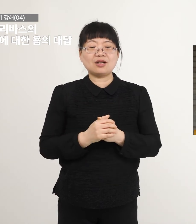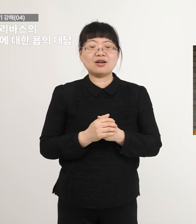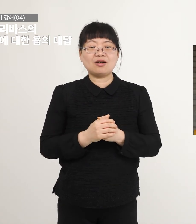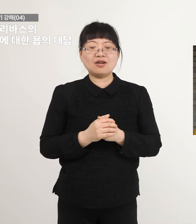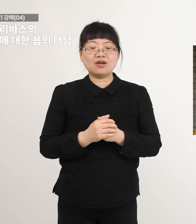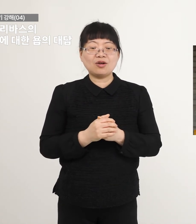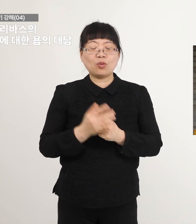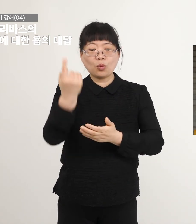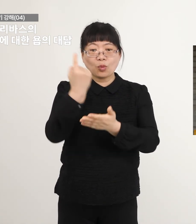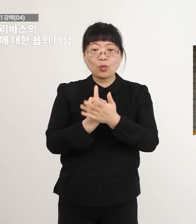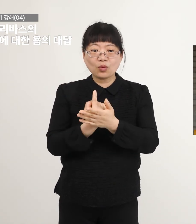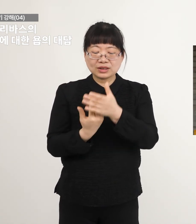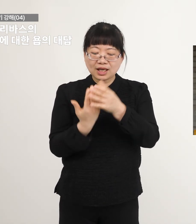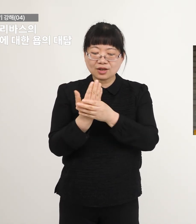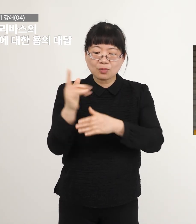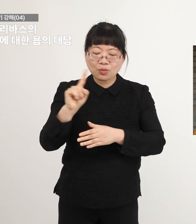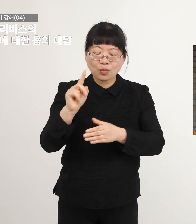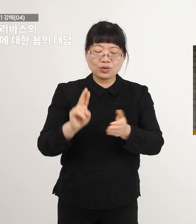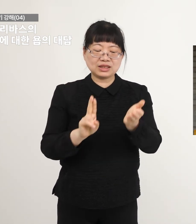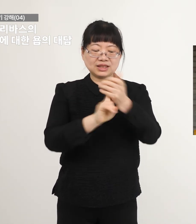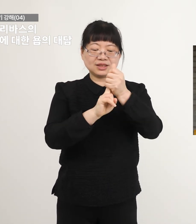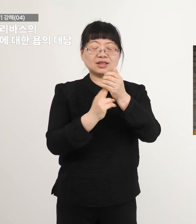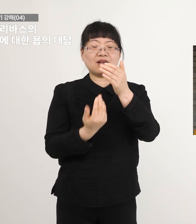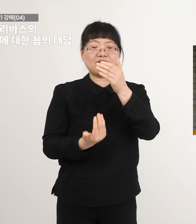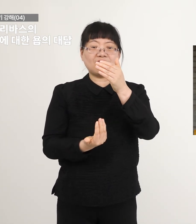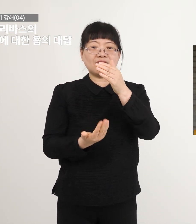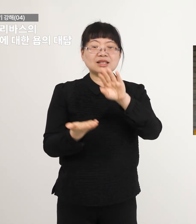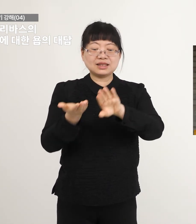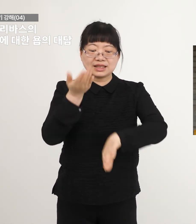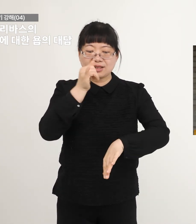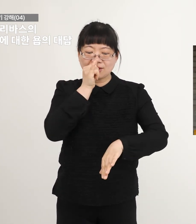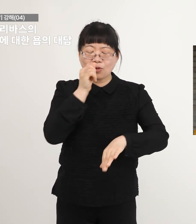사건은 기적 이상이에요.